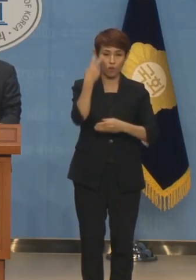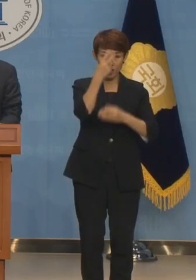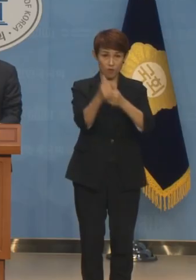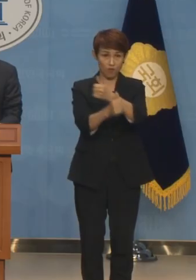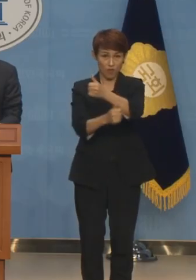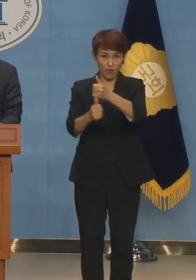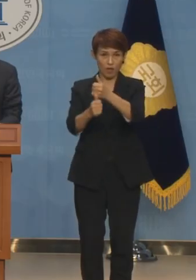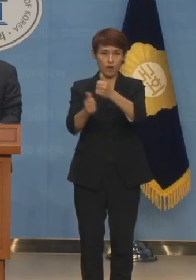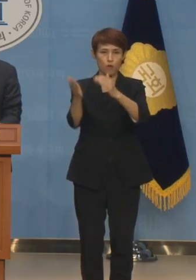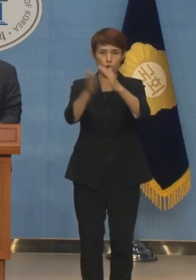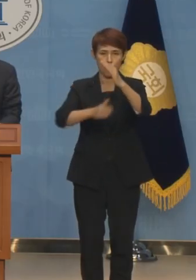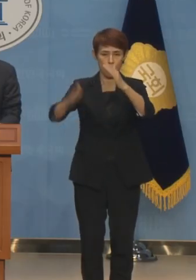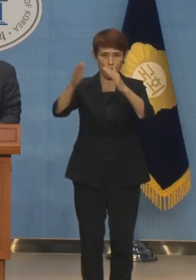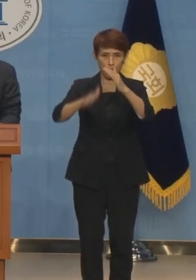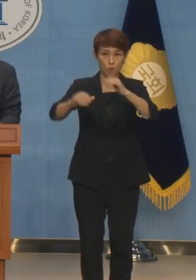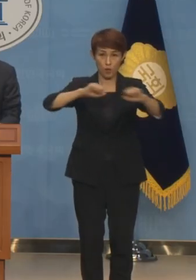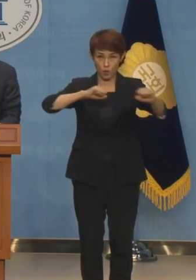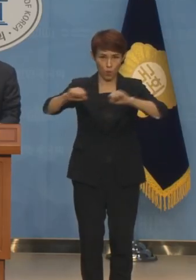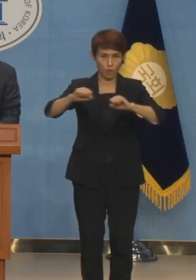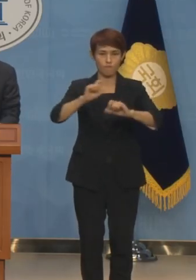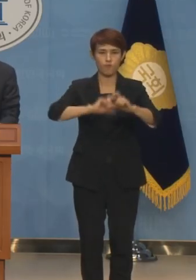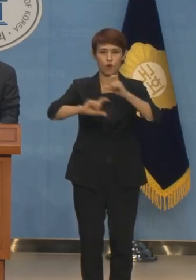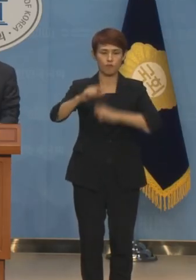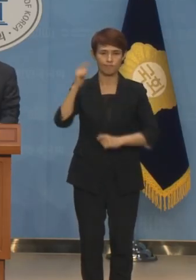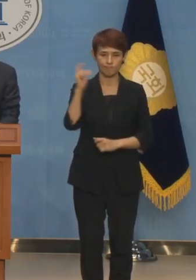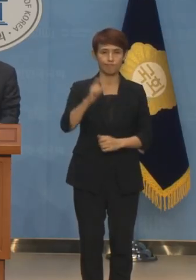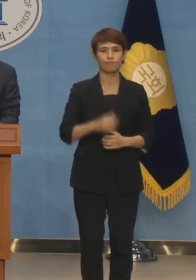선거관리위원회의 공정선거 활동을 강화하겠습니다.